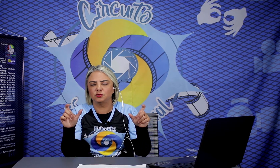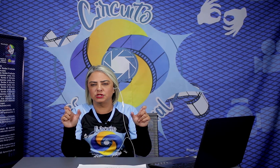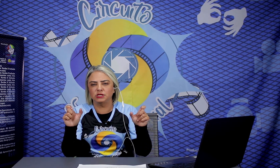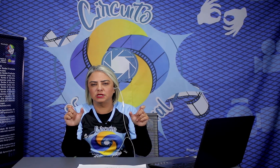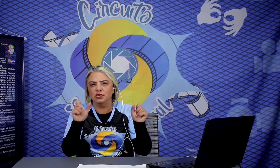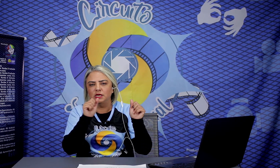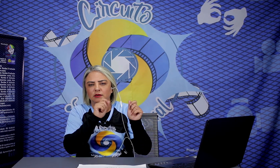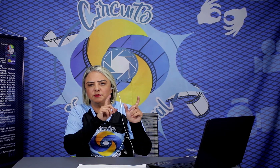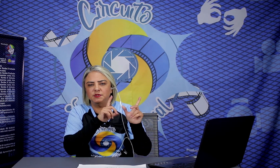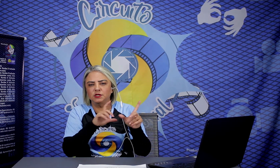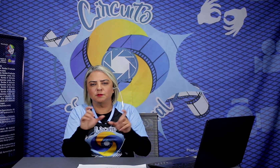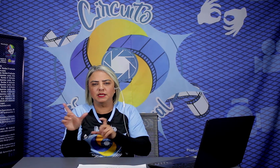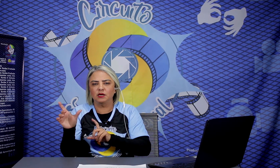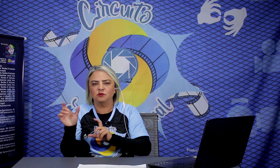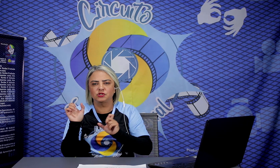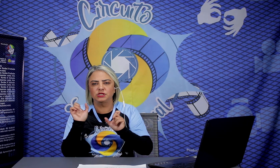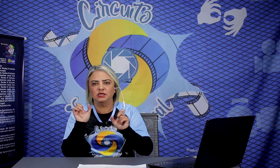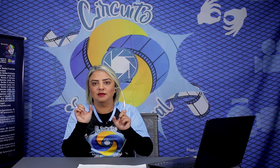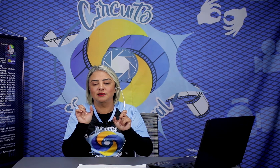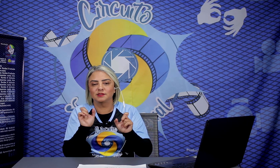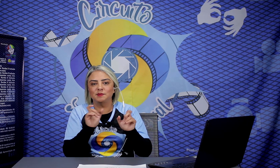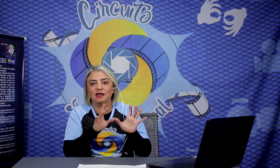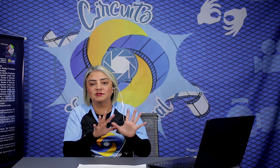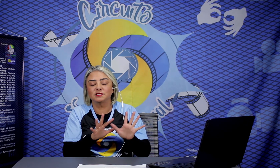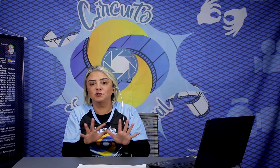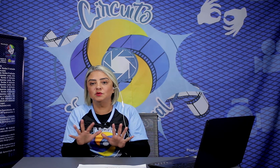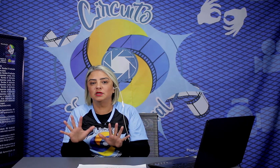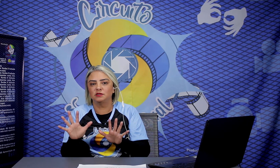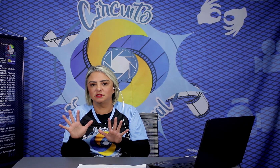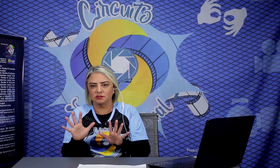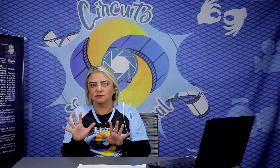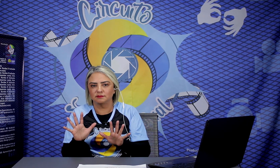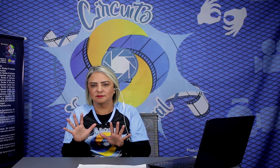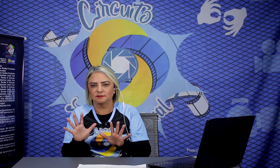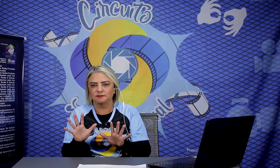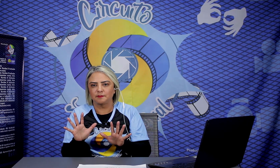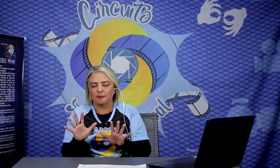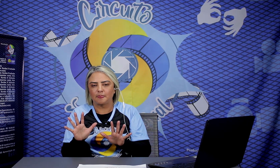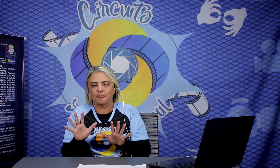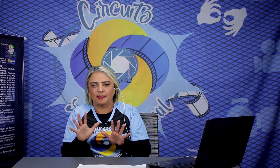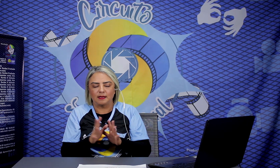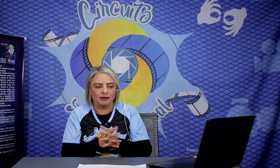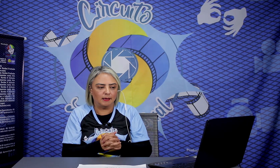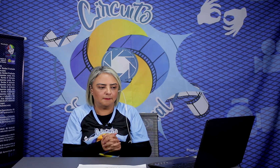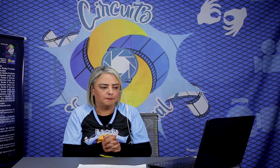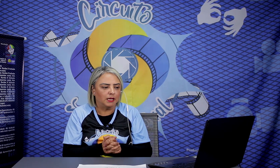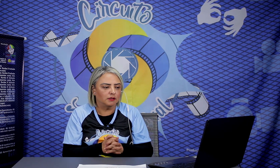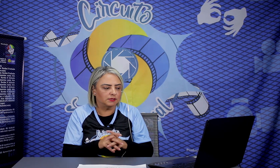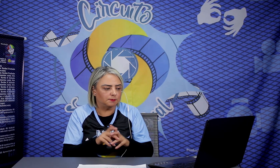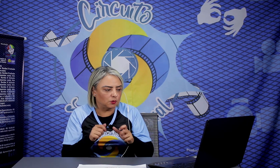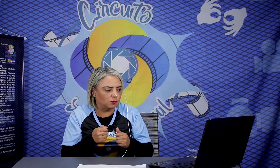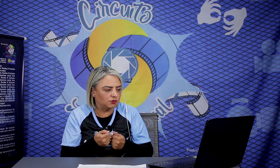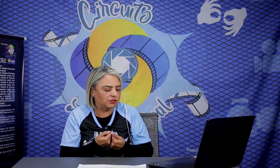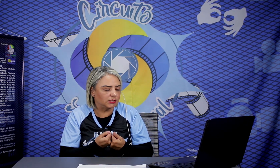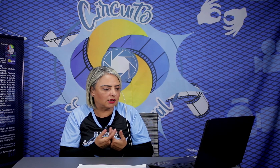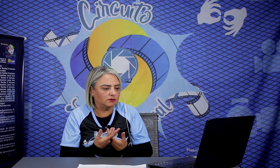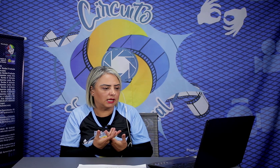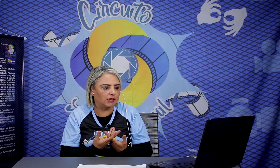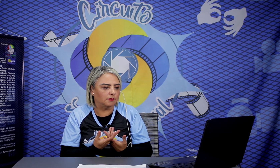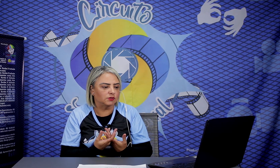neuropsicologia, psicopedagogia, são palavras muito grandes, né? Então você procure o sinal termos.